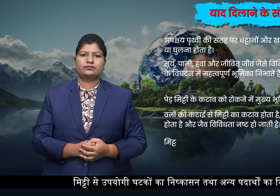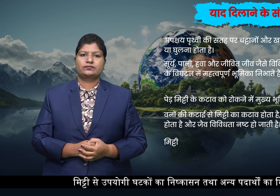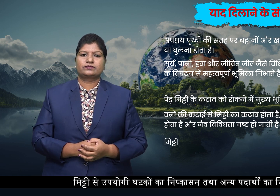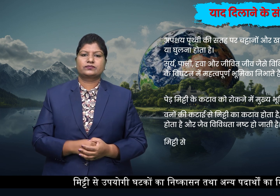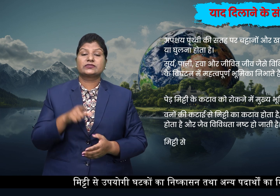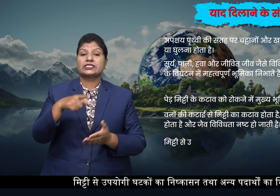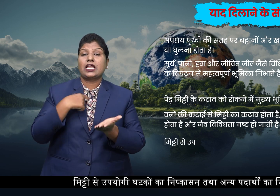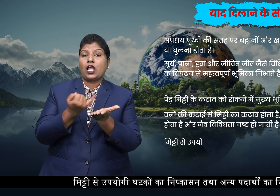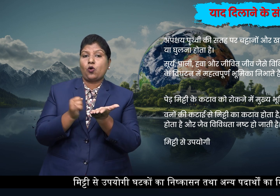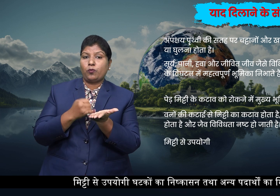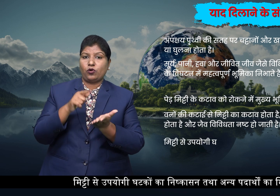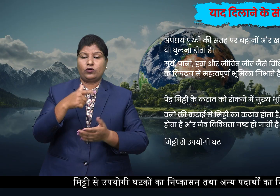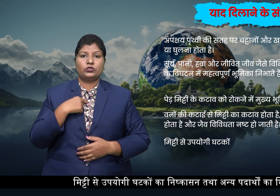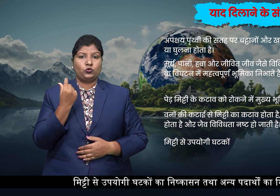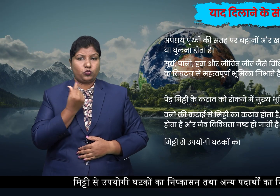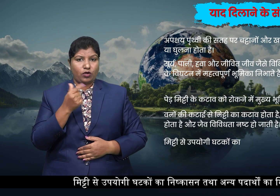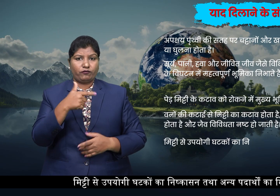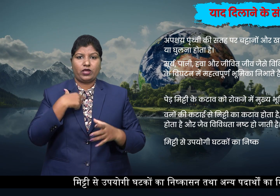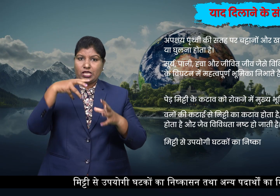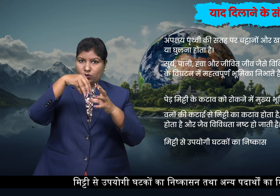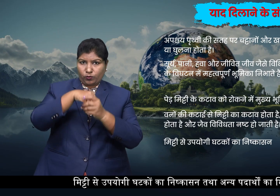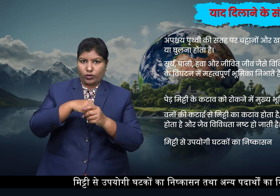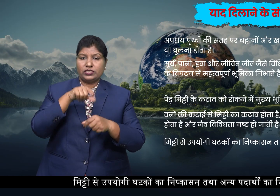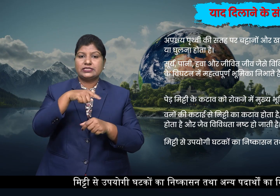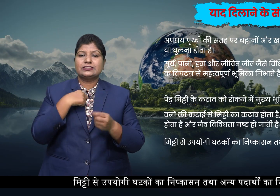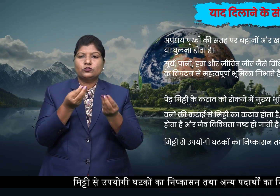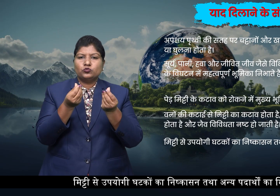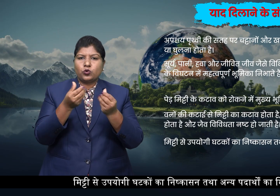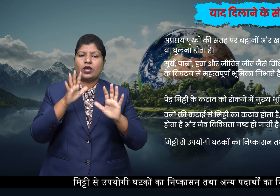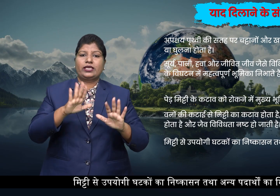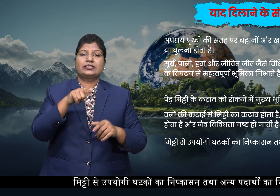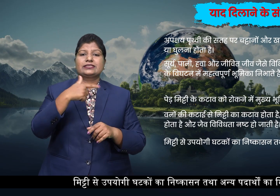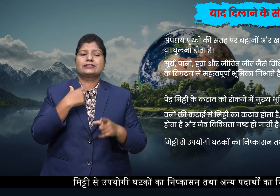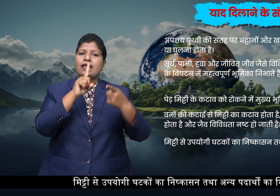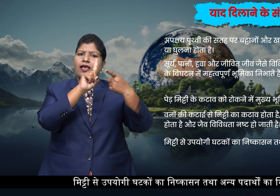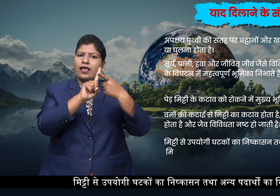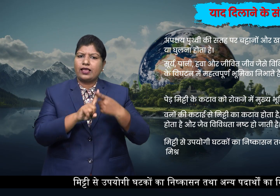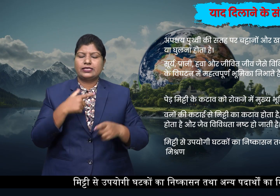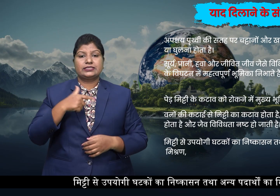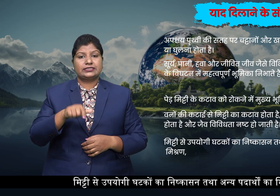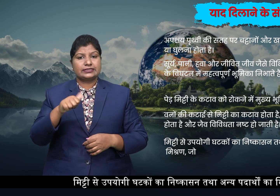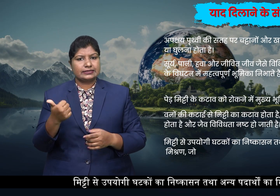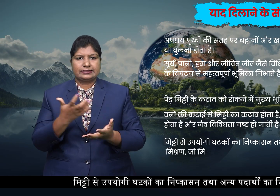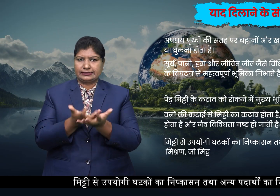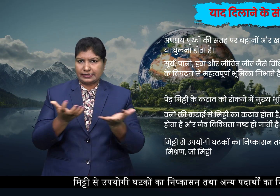मिट्टी से उपयोगी घटकों का निष्कासन तथा अन्य पदार्थों का मिश्रण